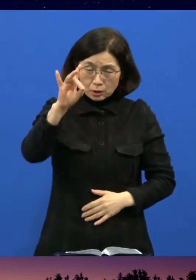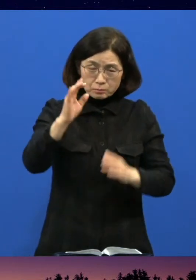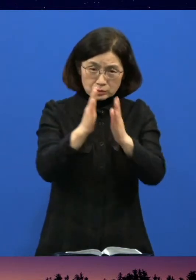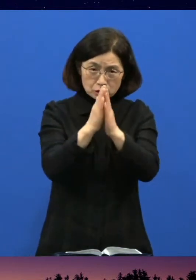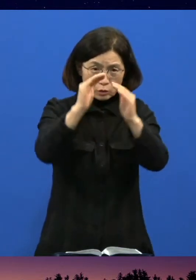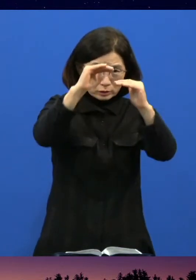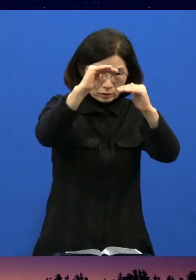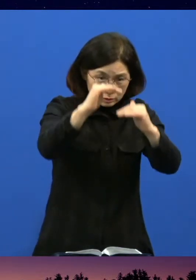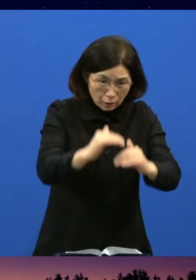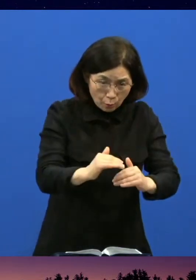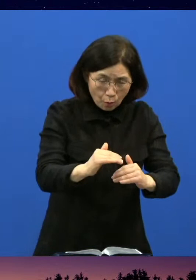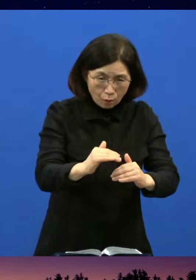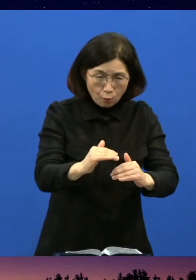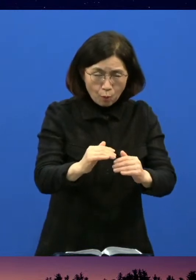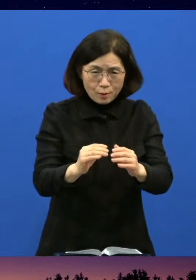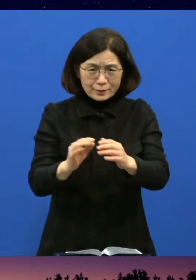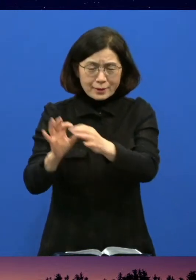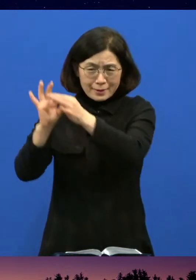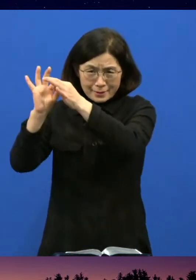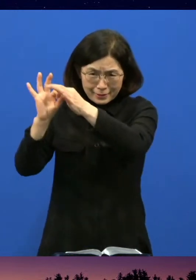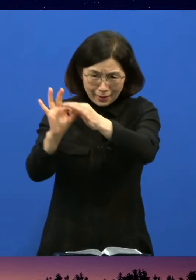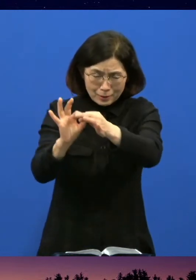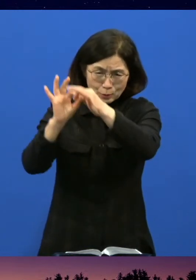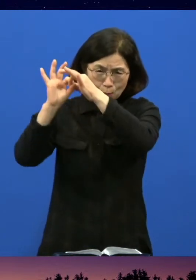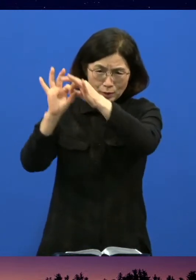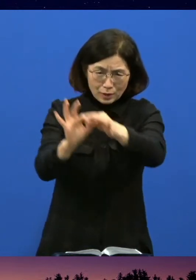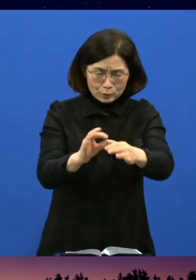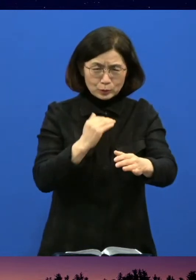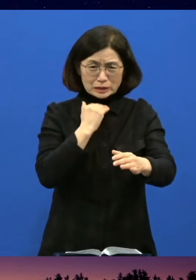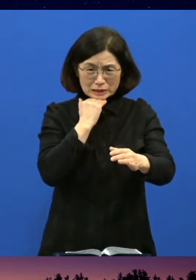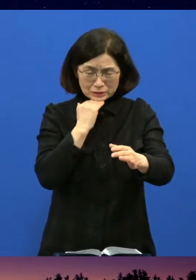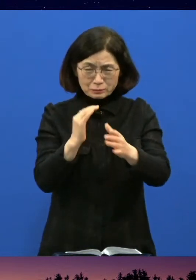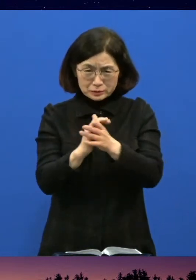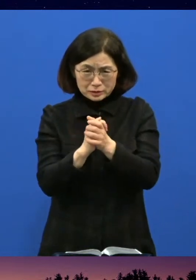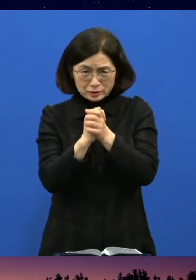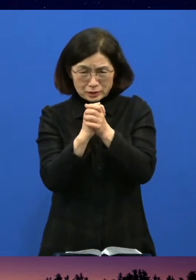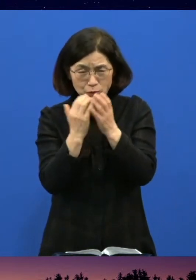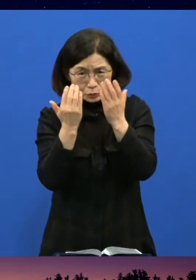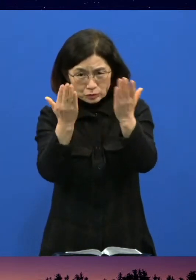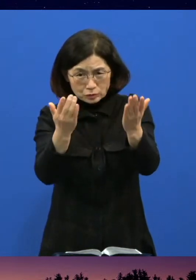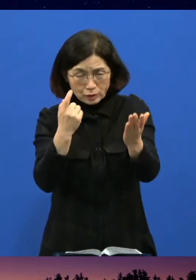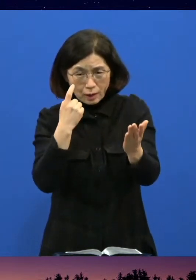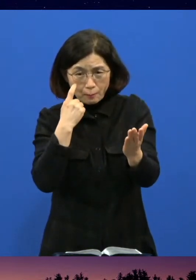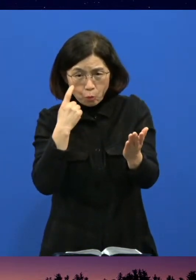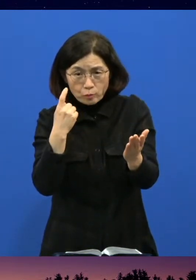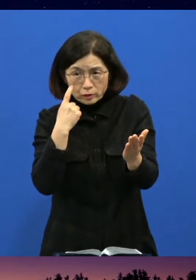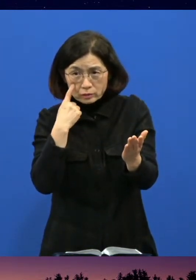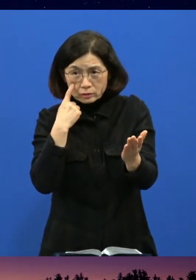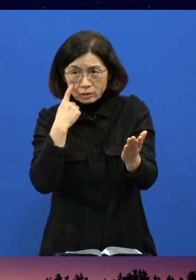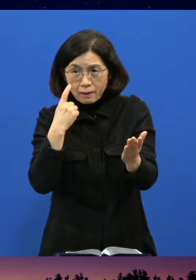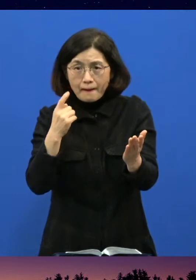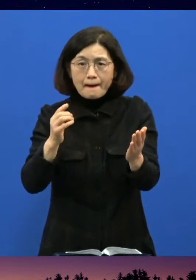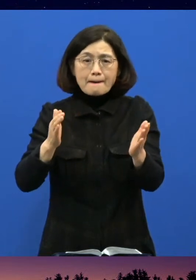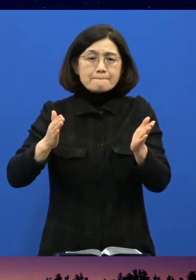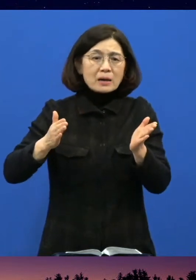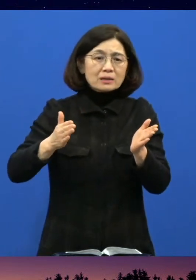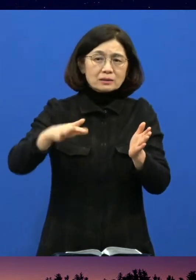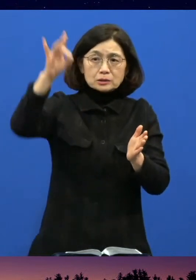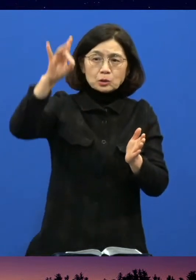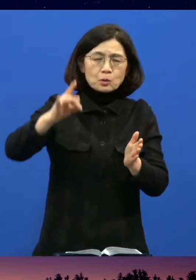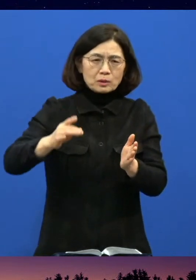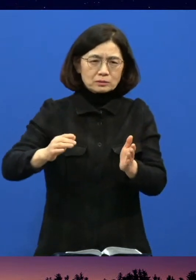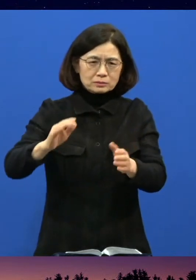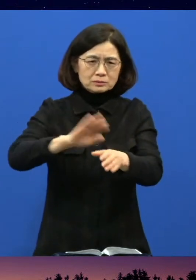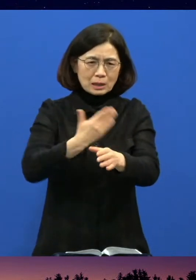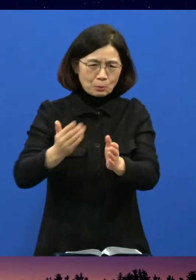기도했던 거와는 전혀 다른 기도를 하나님이 하실 때가 있어요. 처음 출발과 나중에 보면 완전히 달라 있는 거죠.